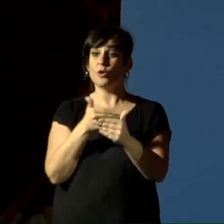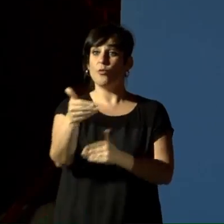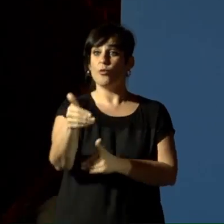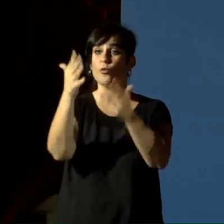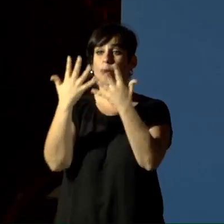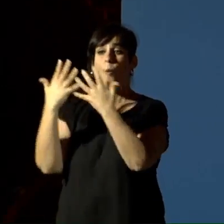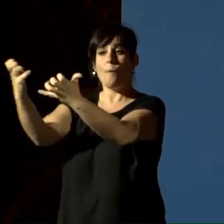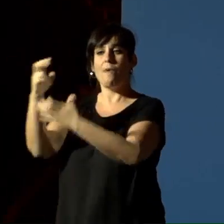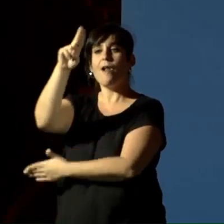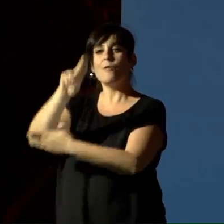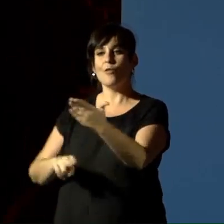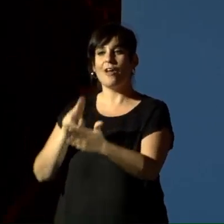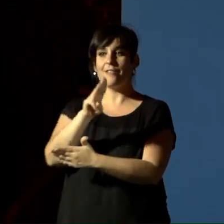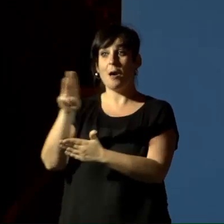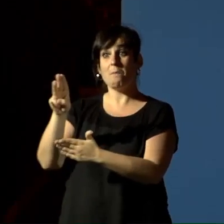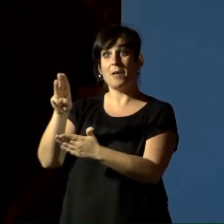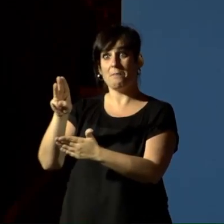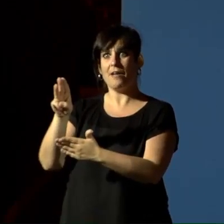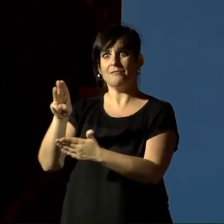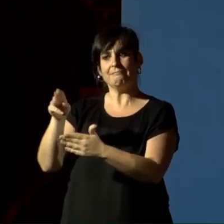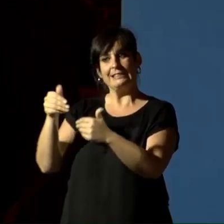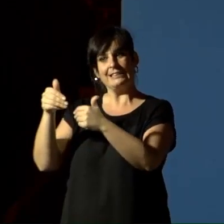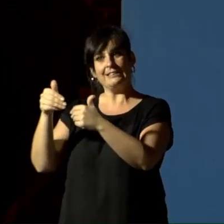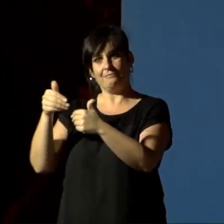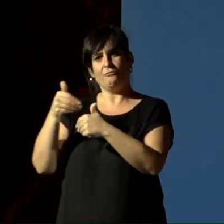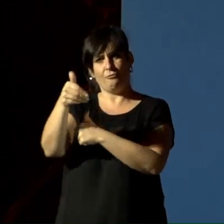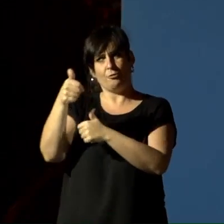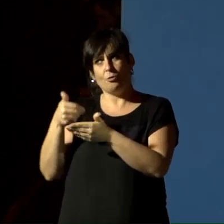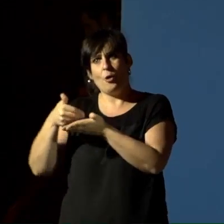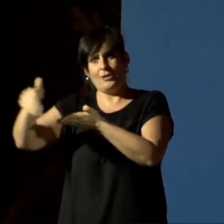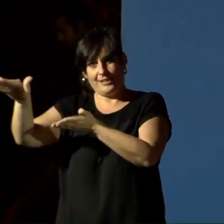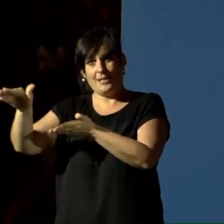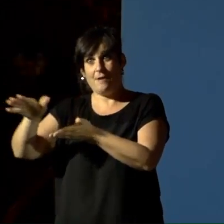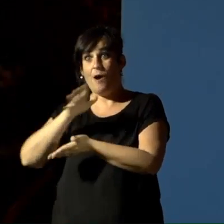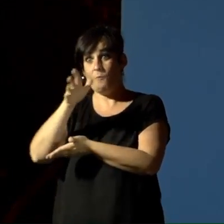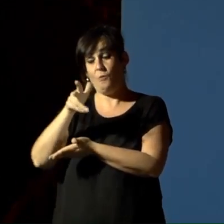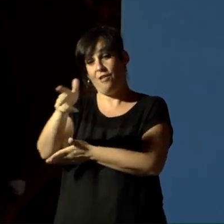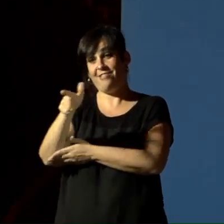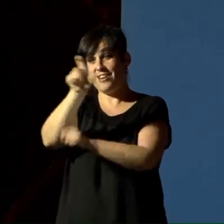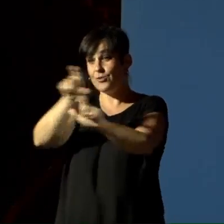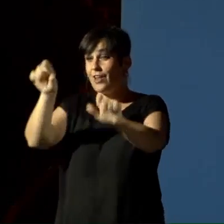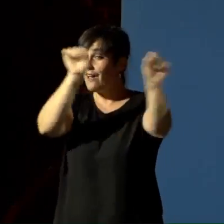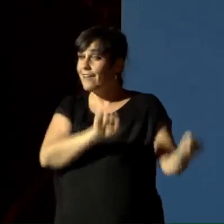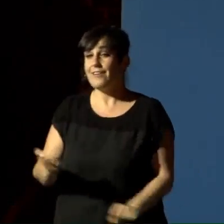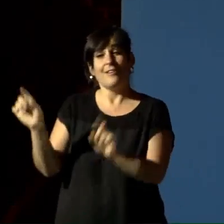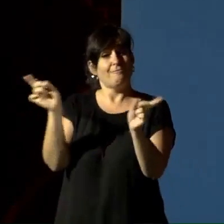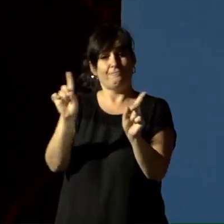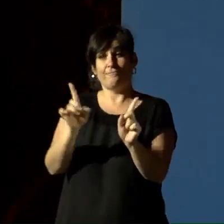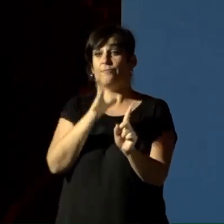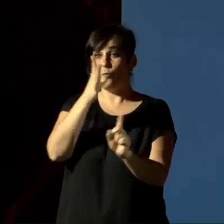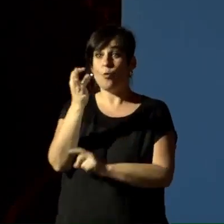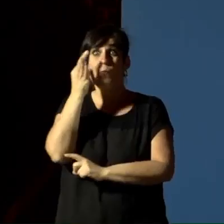Galicia o PP saínte que marcharon porque non defende os dereitos da xente, porque van en contra dos dereitos